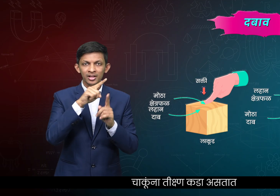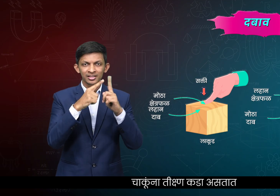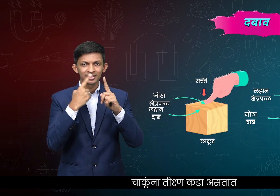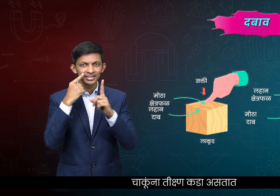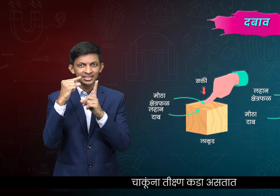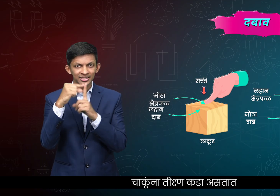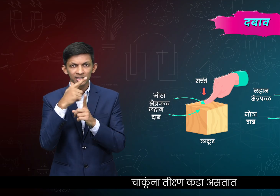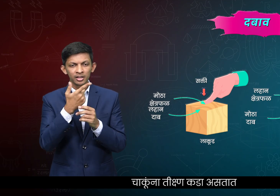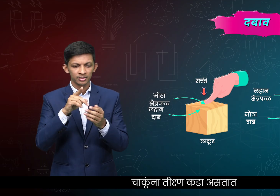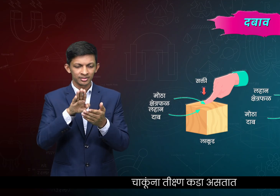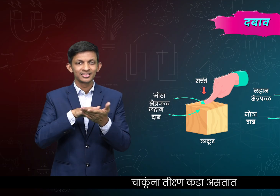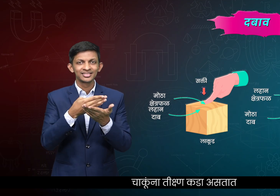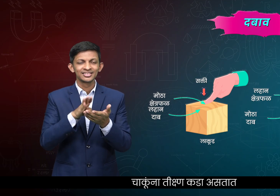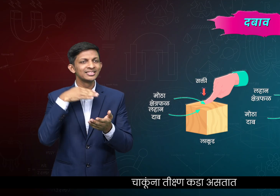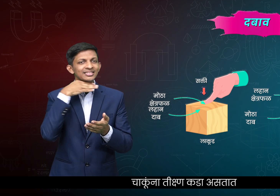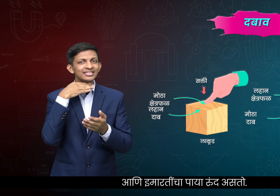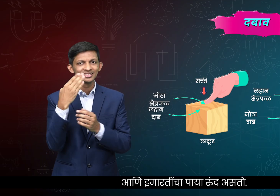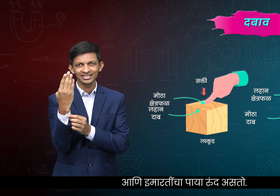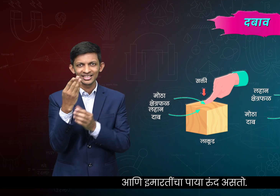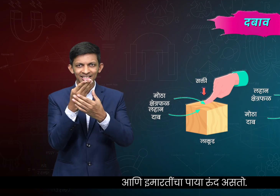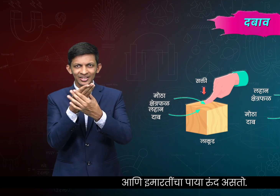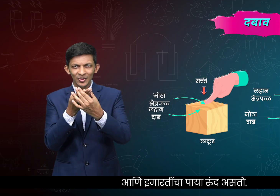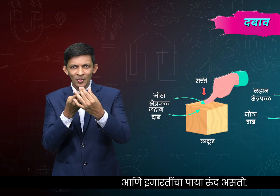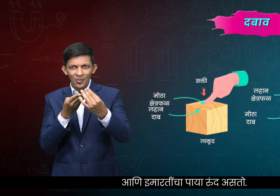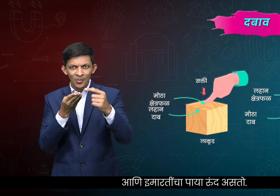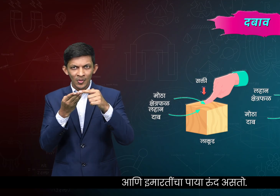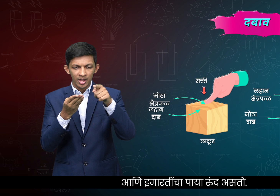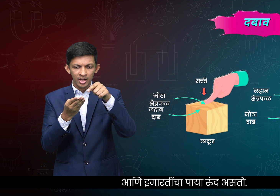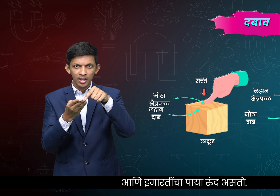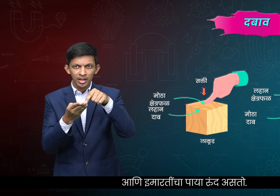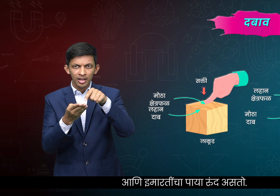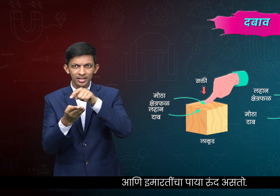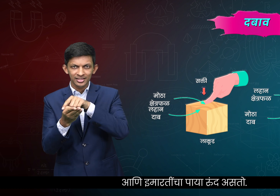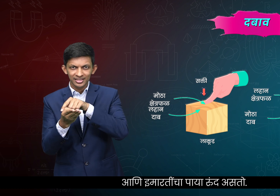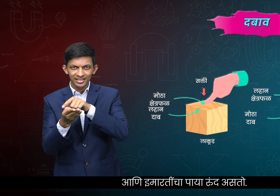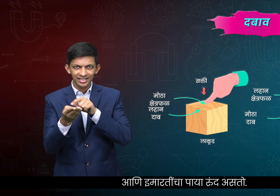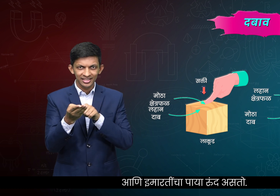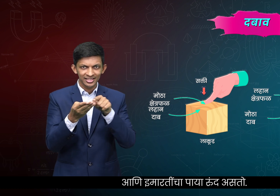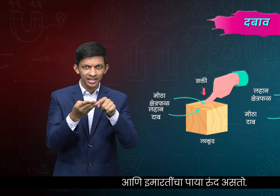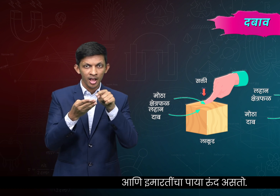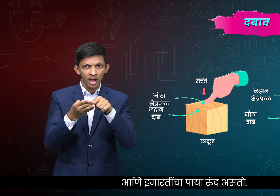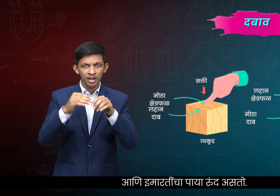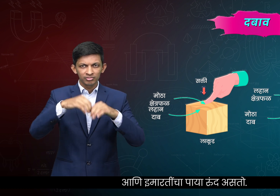चाकूंना तीक्ष्ण कडा असतात आणि इमारतींचा पाया हा रुंद असतो.